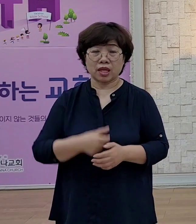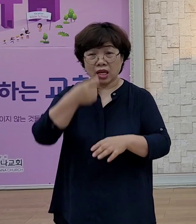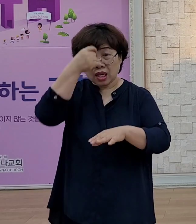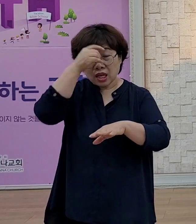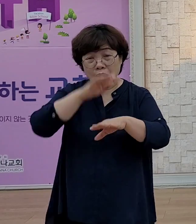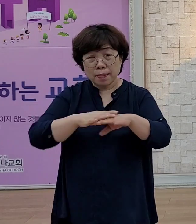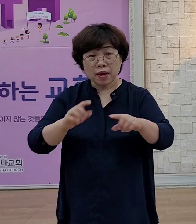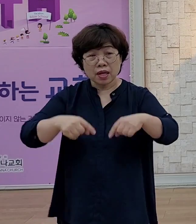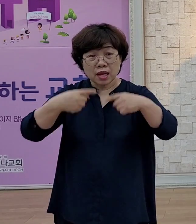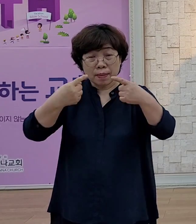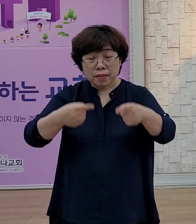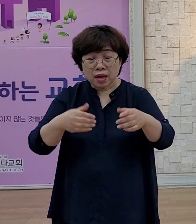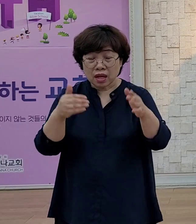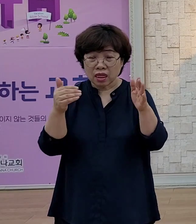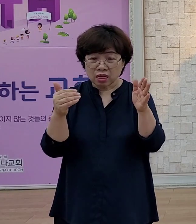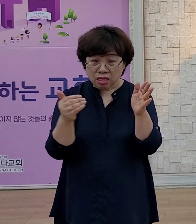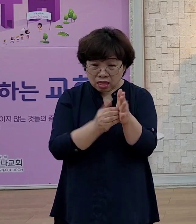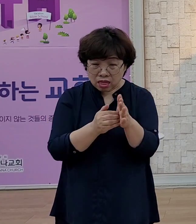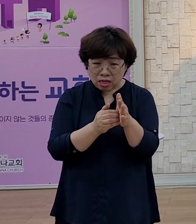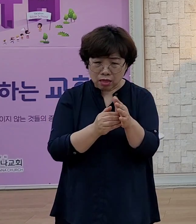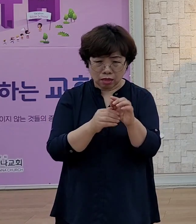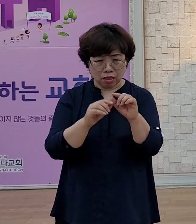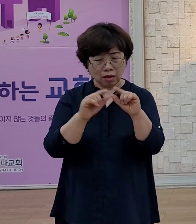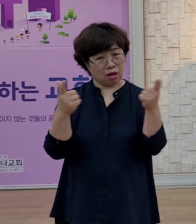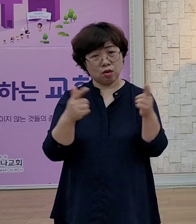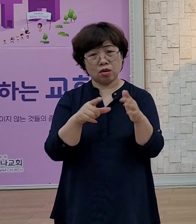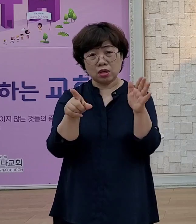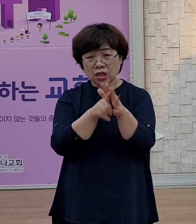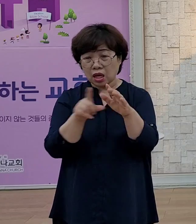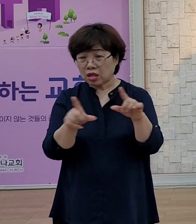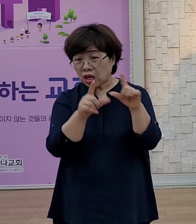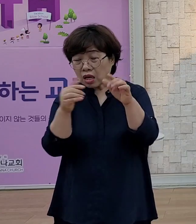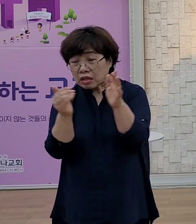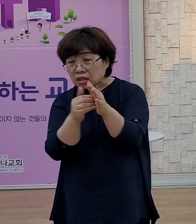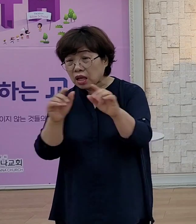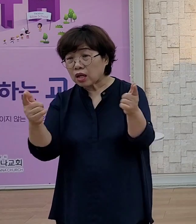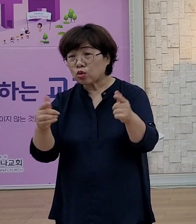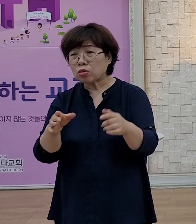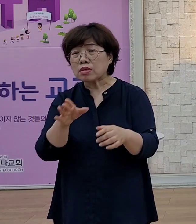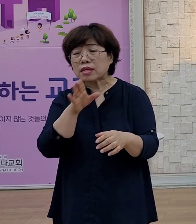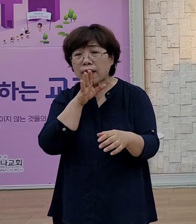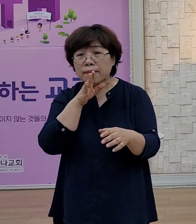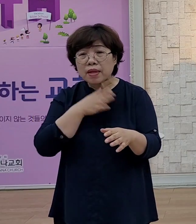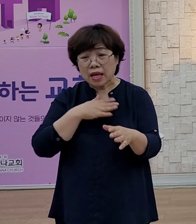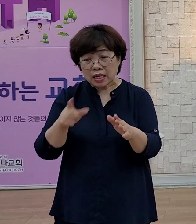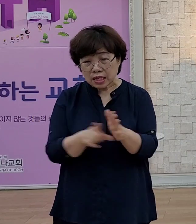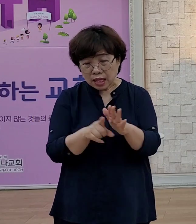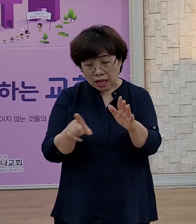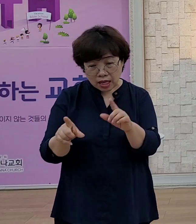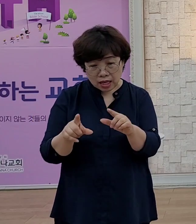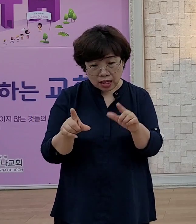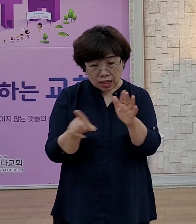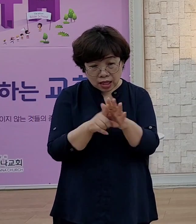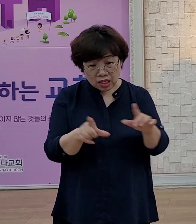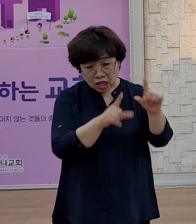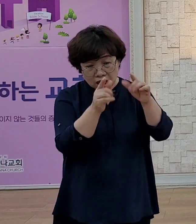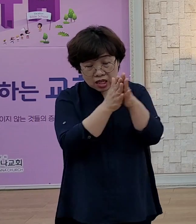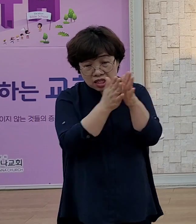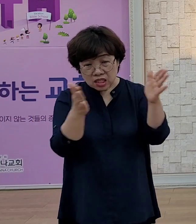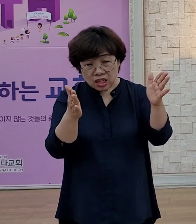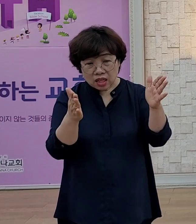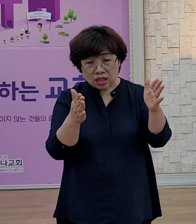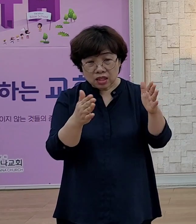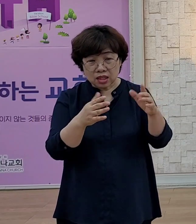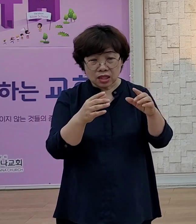예배 참석했다는 것으로 내가 신앙생활 다 한 게 아닙니다. 실제 내 신앙생활은 우리